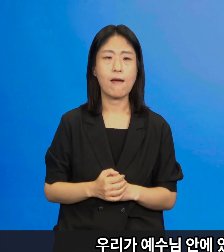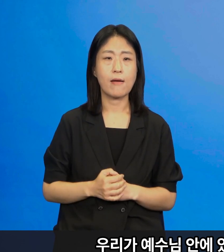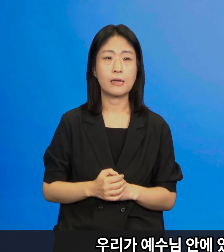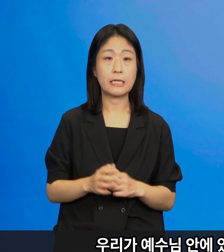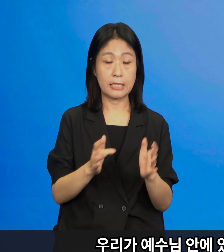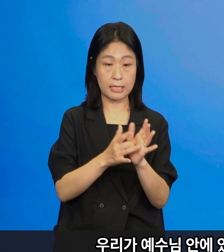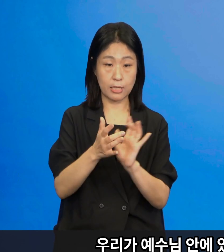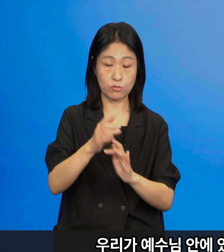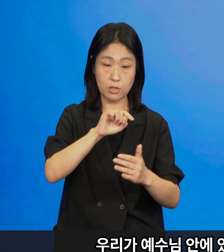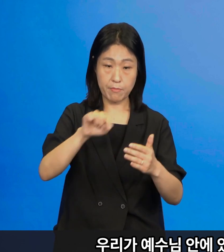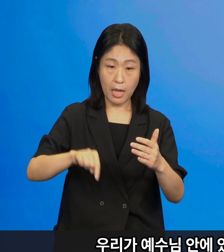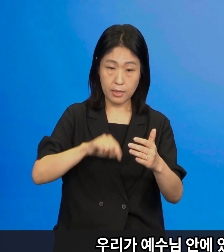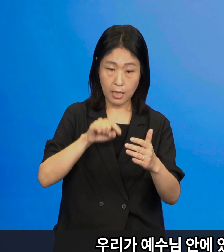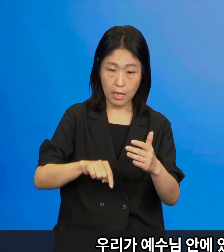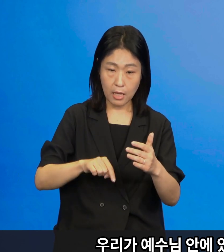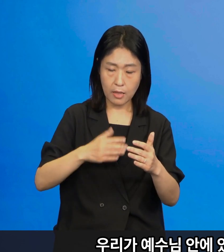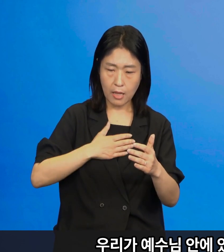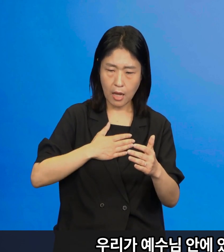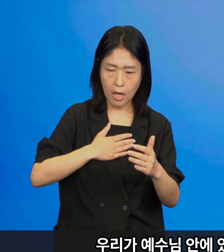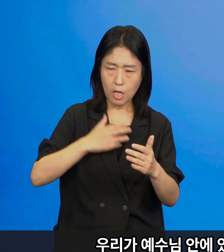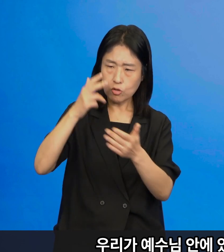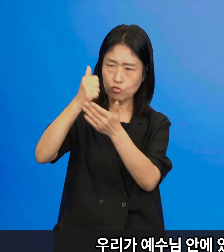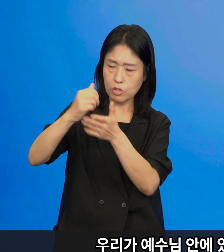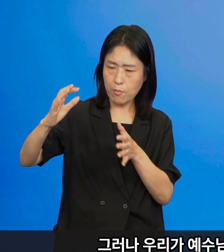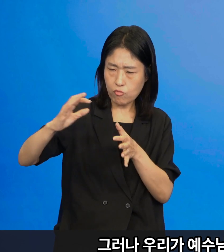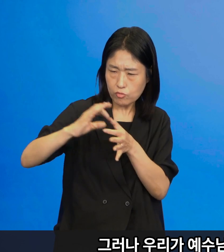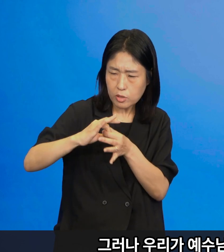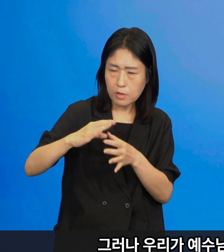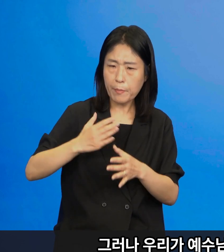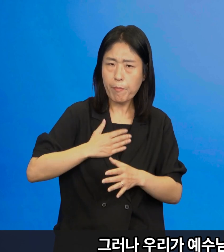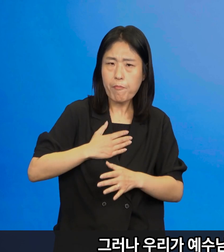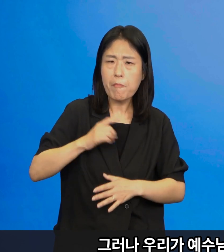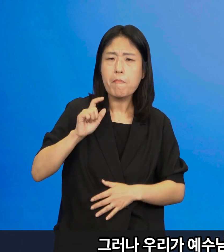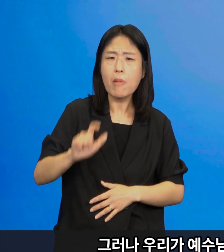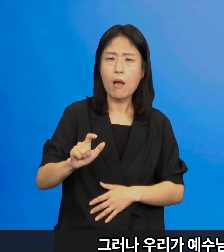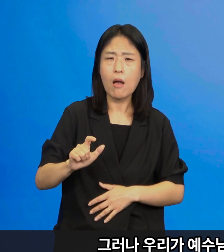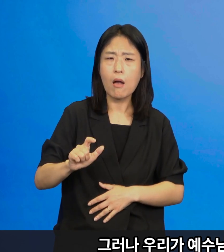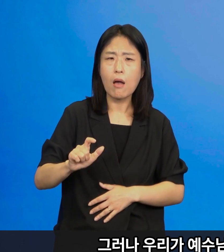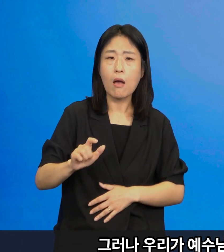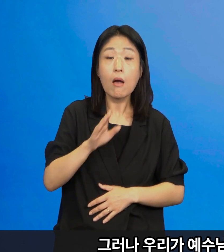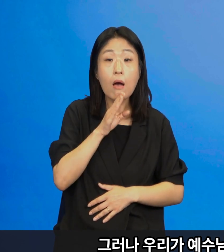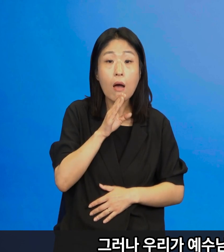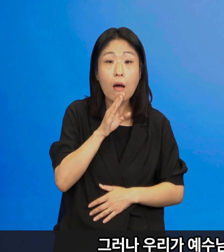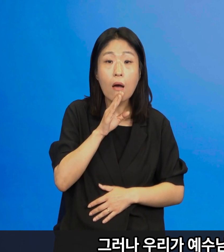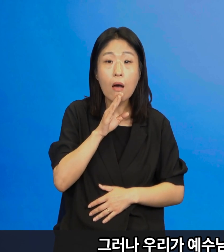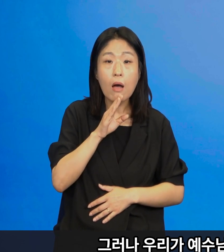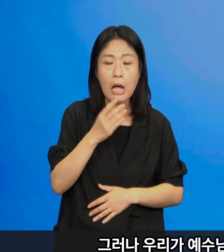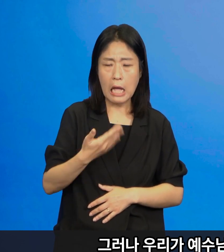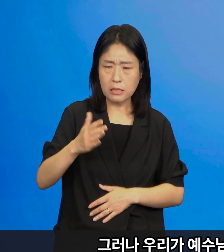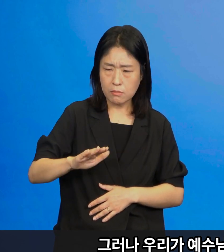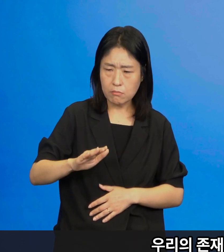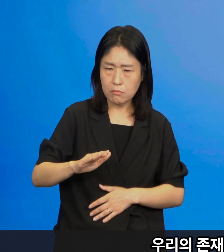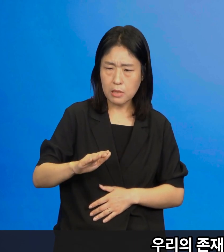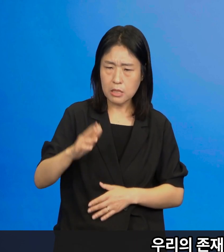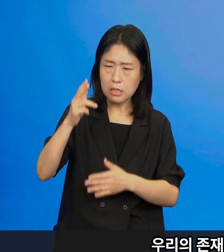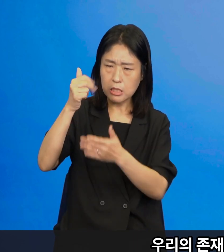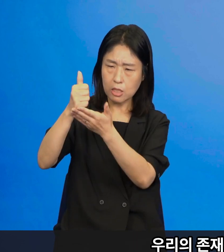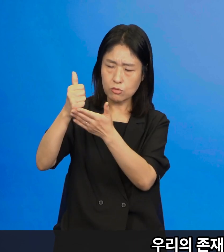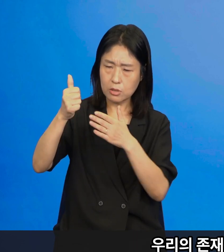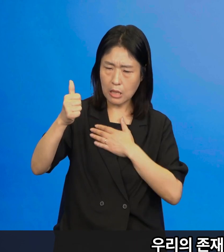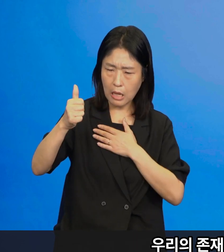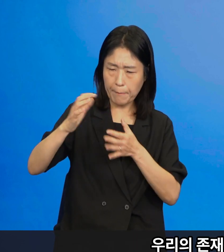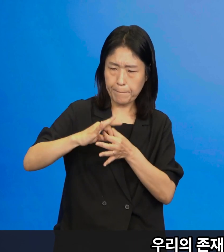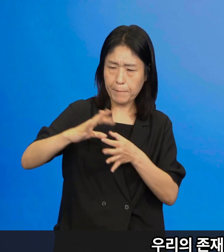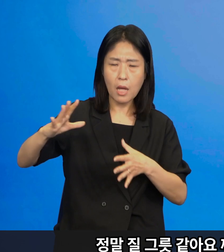안에 있으면 강건할 수 있습니다. 그러나 우리가 예수님 밖에 있으면 약한 거예요. 우리의 존재는